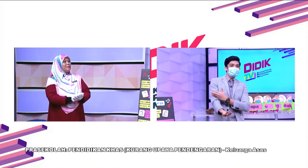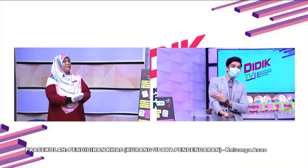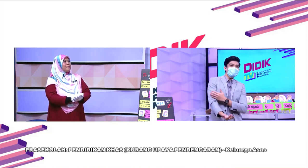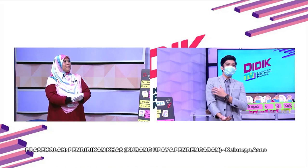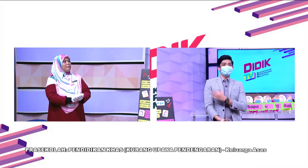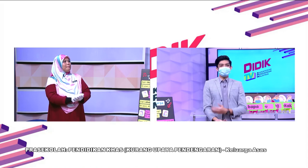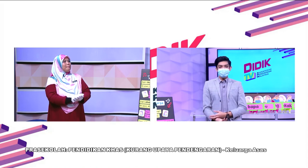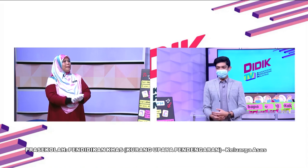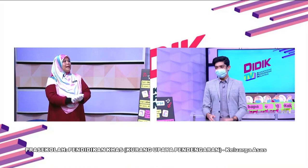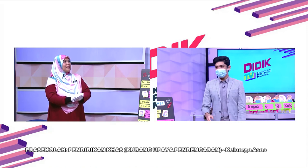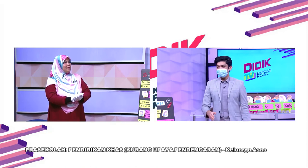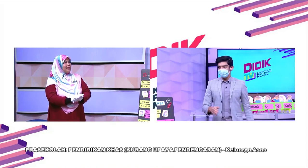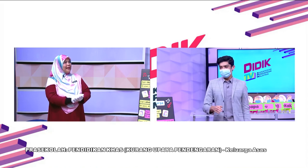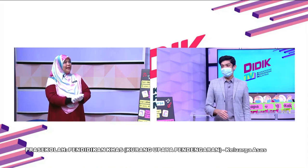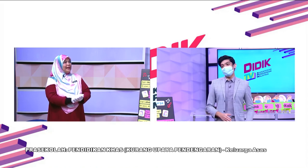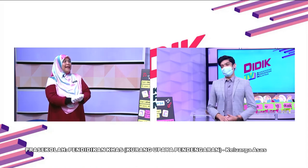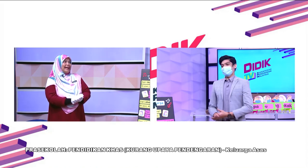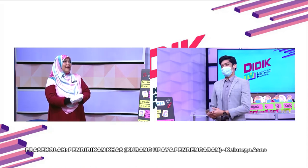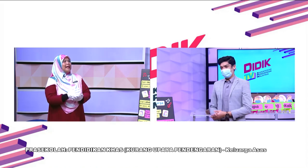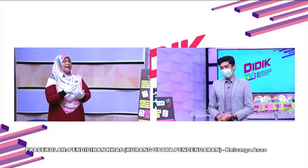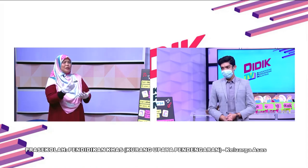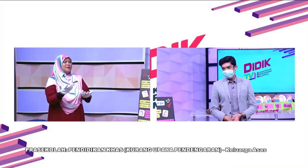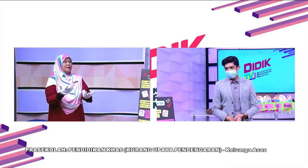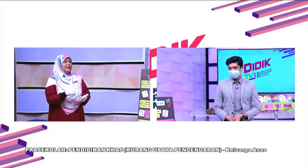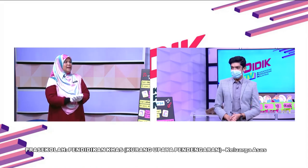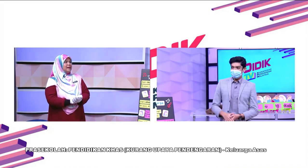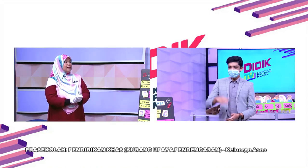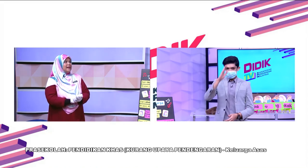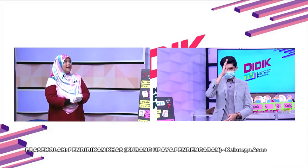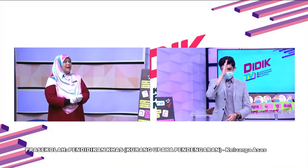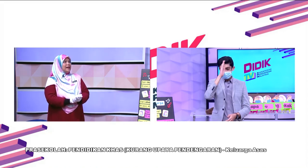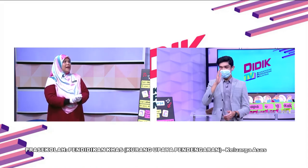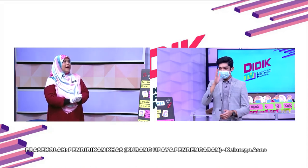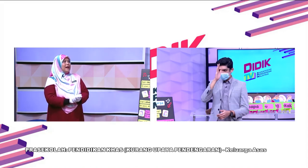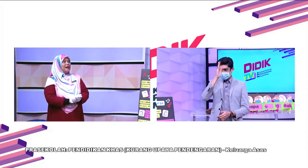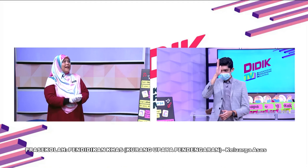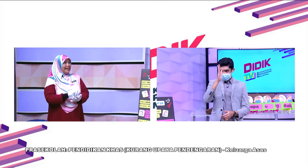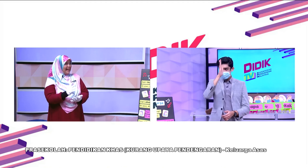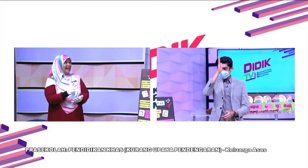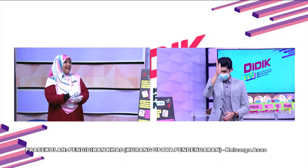ada datuk-datuk neneknya ini aku datang ke sini kita zaken